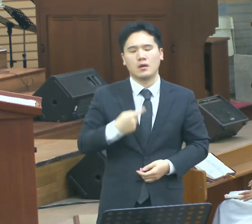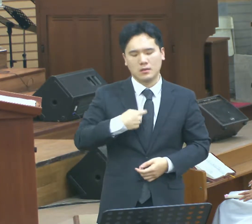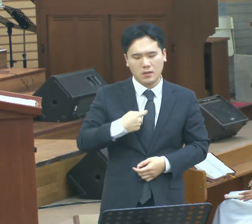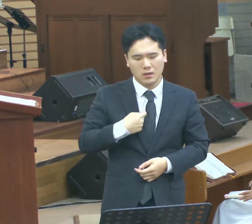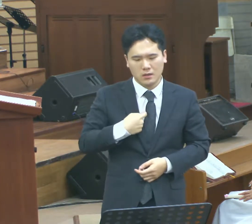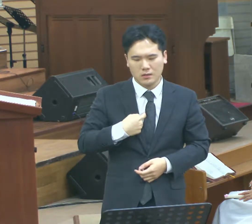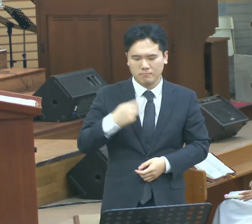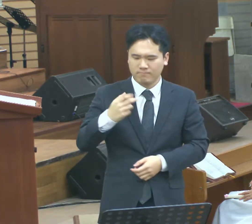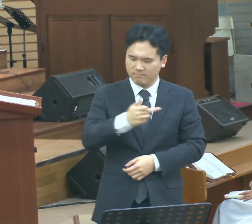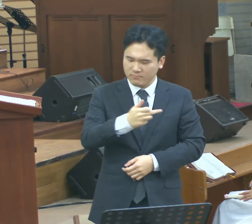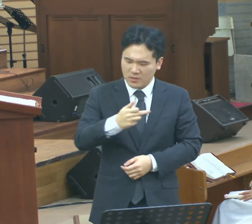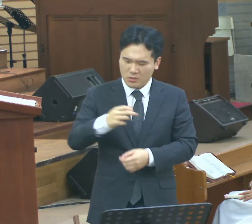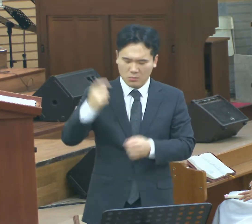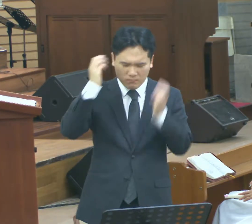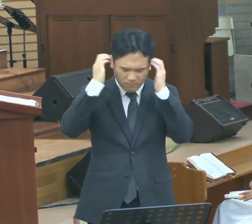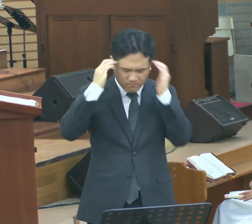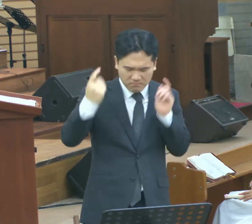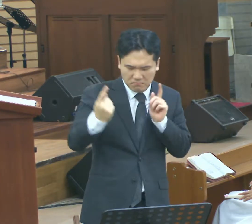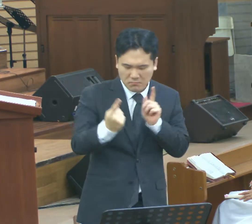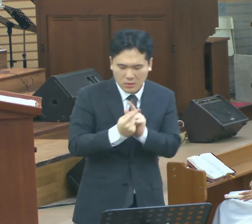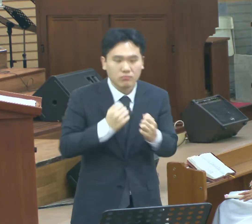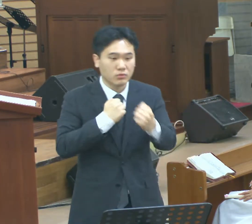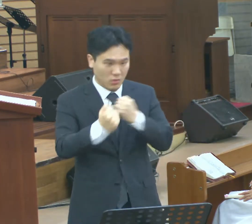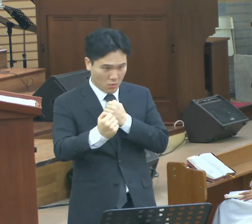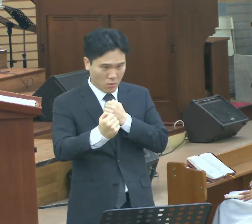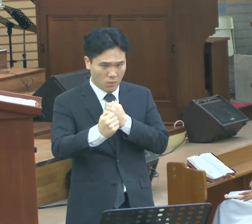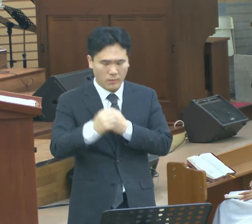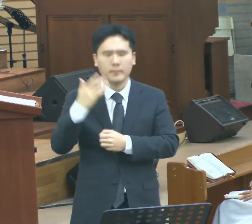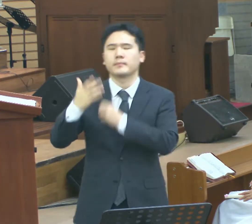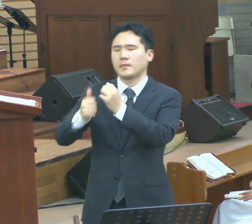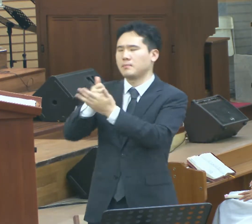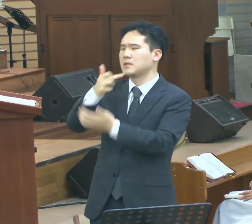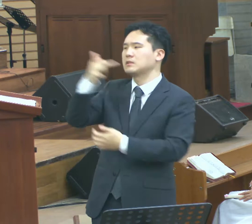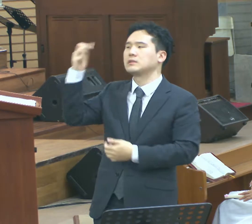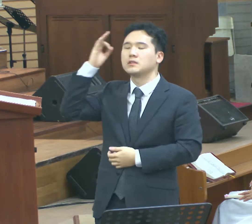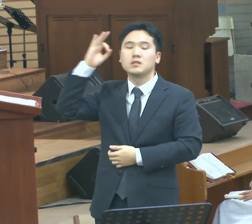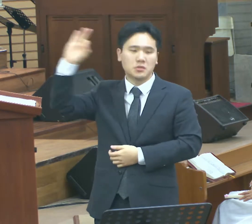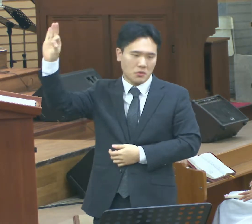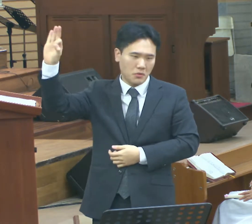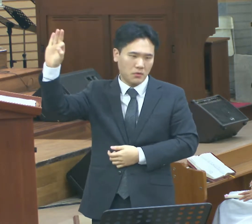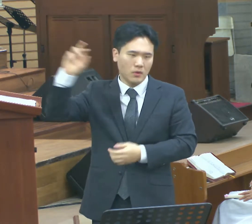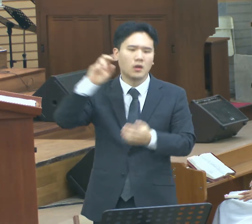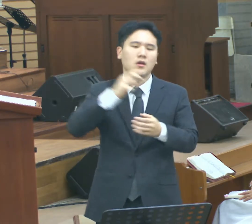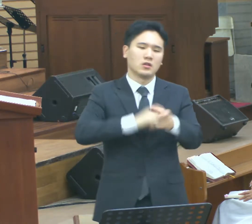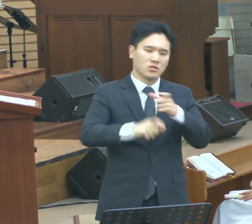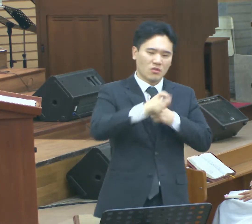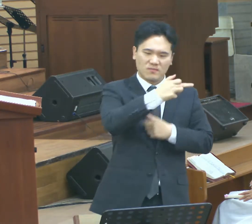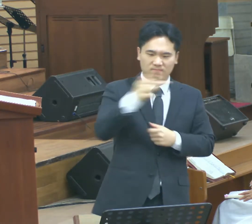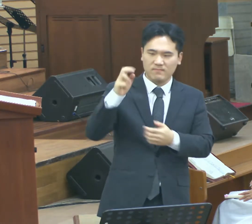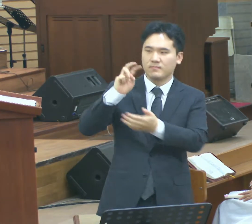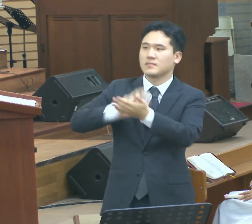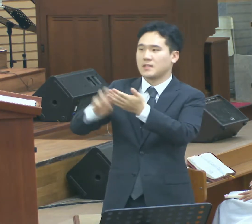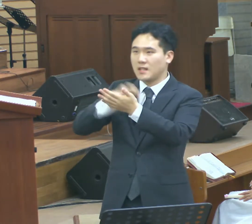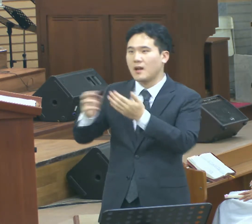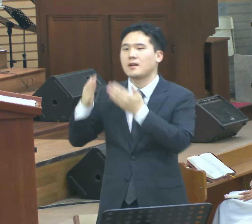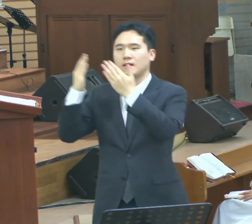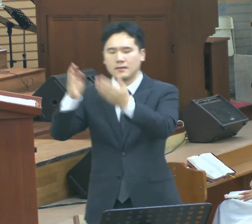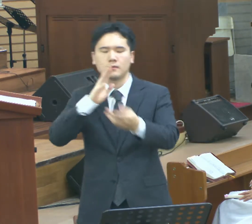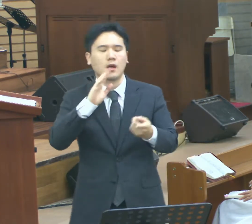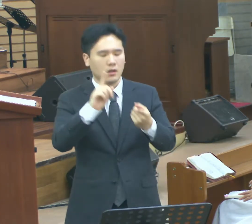크게 찬양해야 되는데. 저는 여러분이 예배 드릴 때요, 찬송 드릴 때도 좀 크게 불렀으면